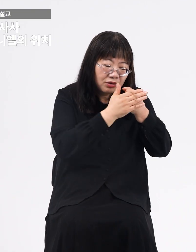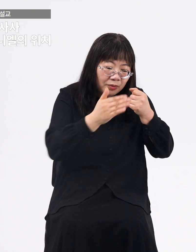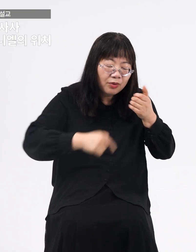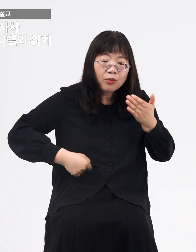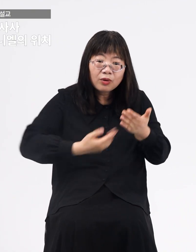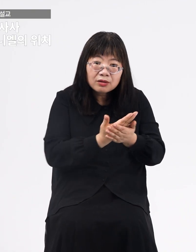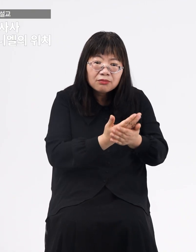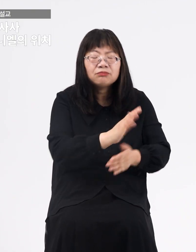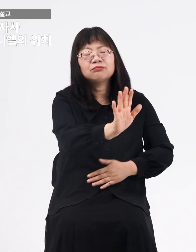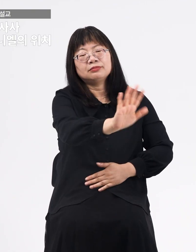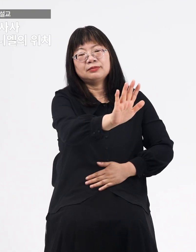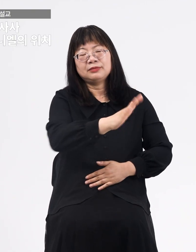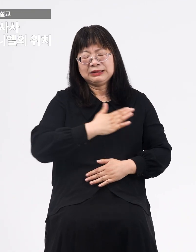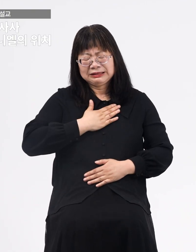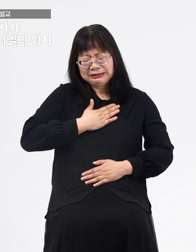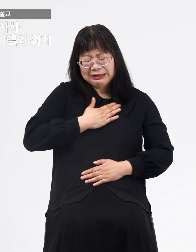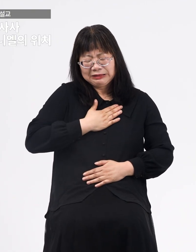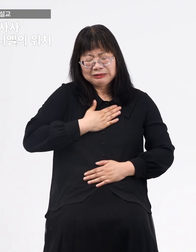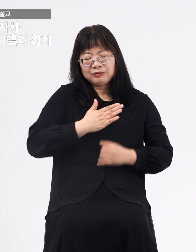감정이 자기를 속일 수가 있어요.